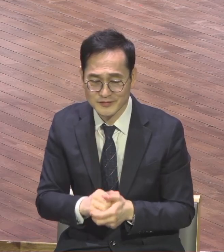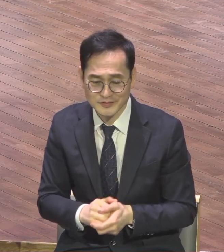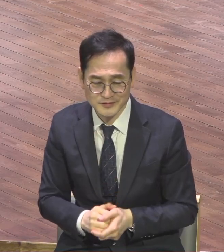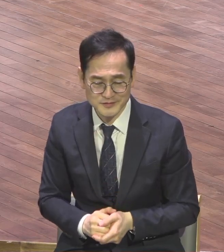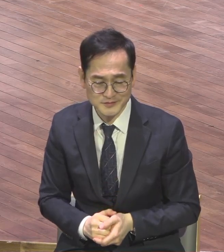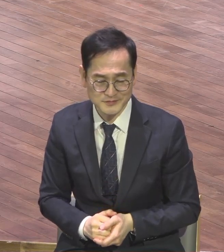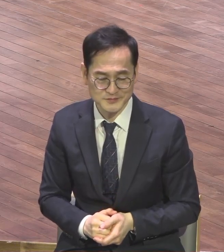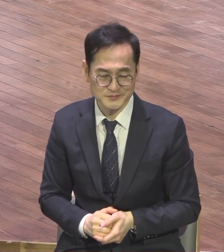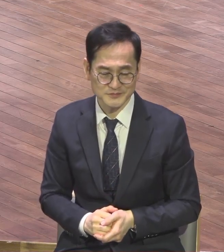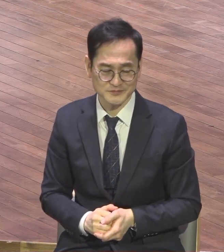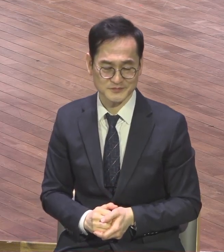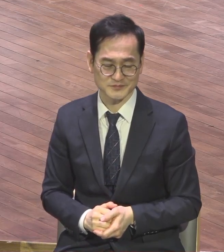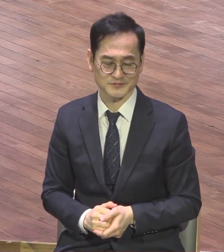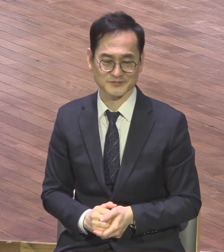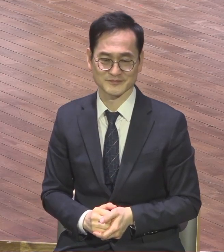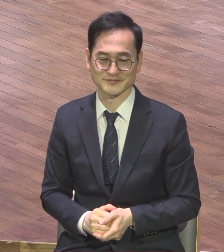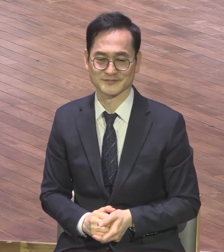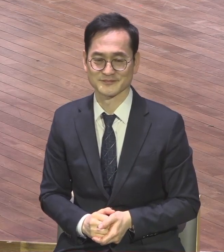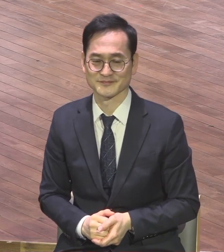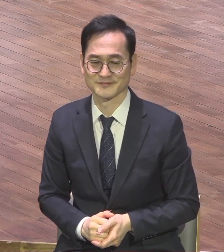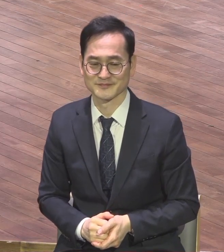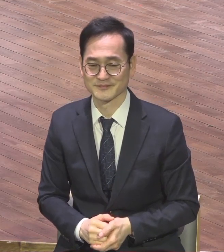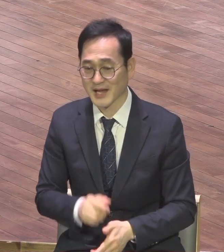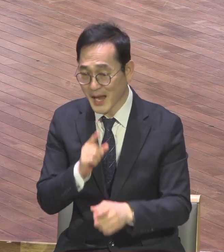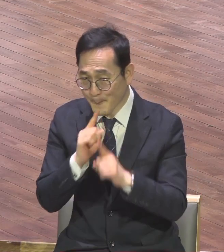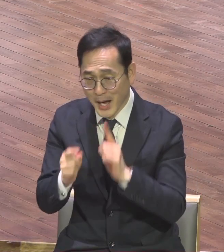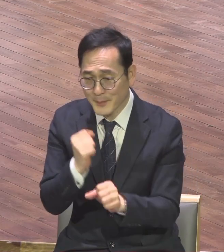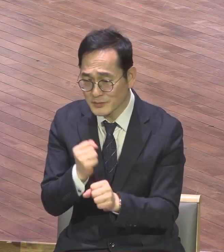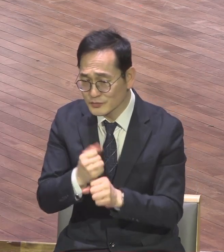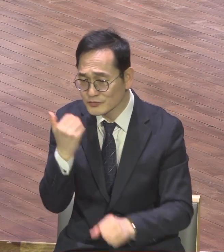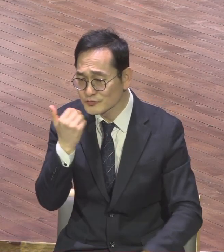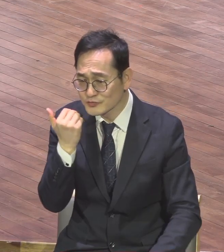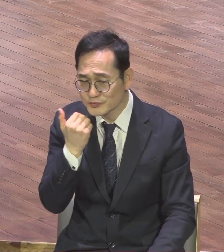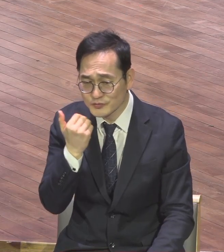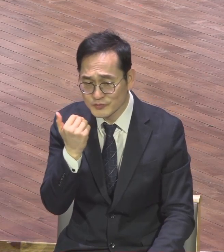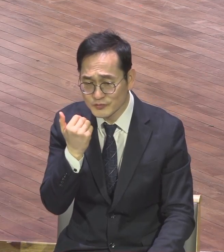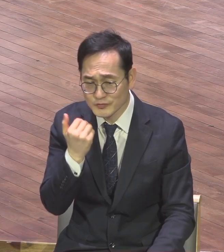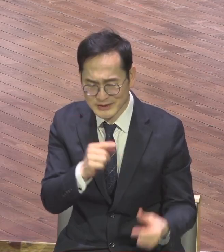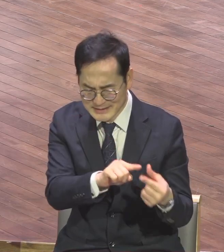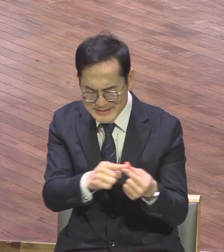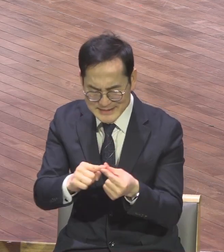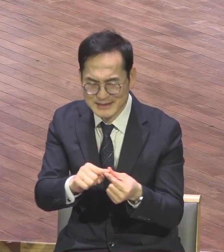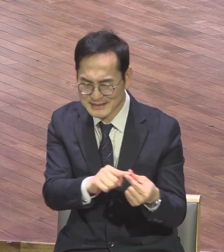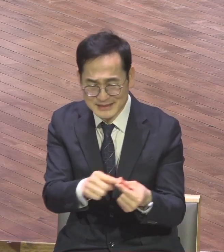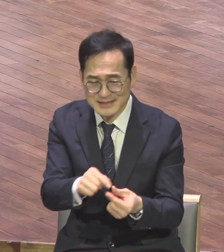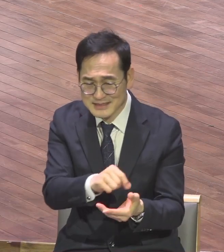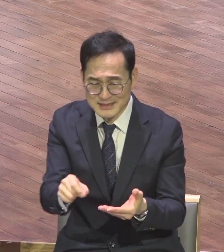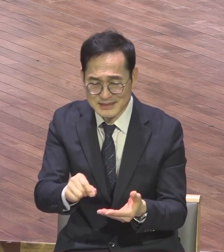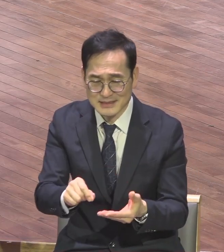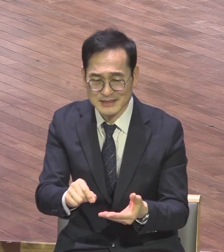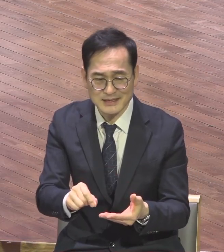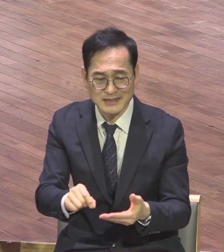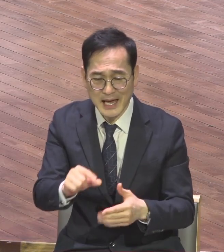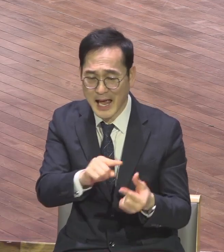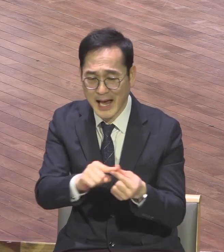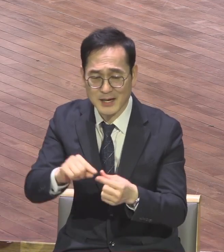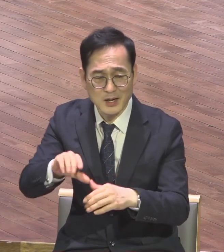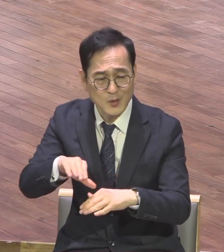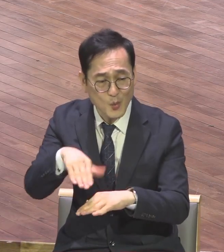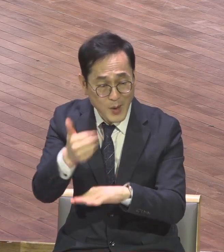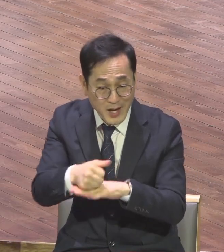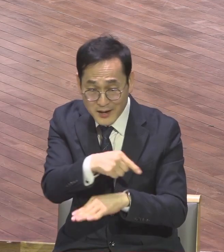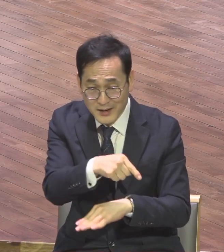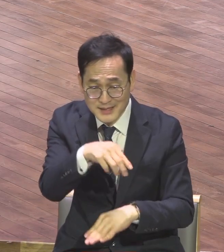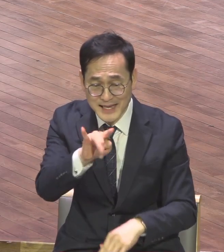아무도 모르지. 말 누가 만들었냐고. 아 글씨는 세종대왕이 만들었어요. 말을 누가 만들, 한국말 누가